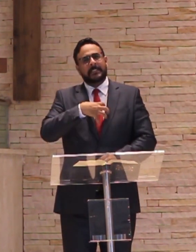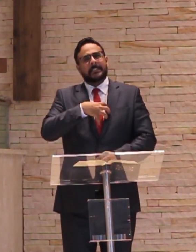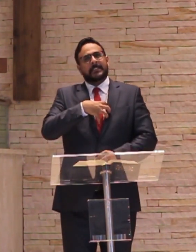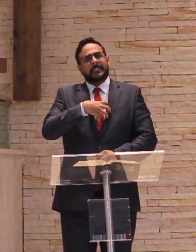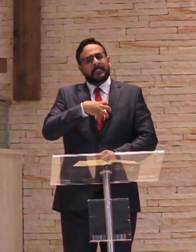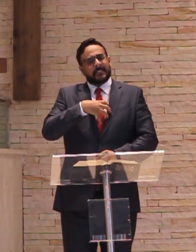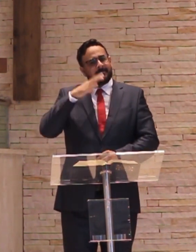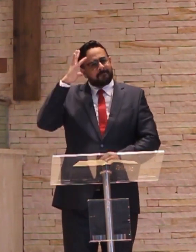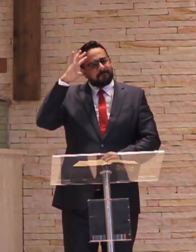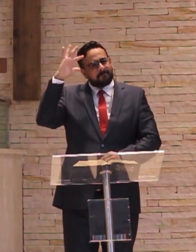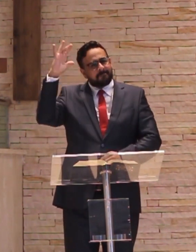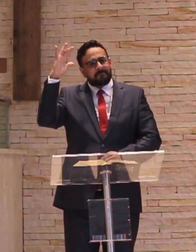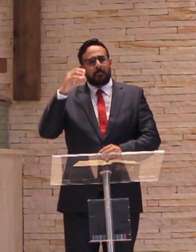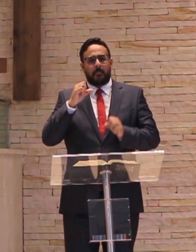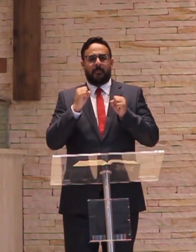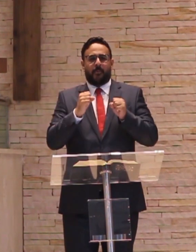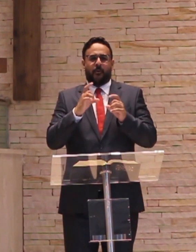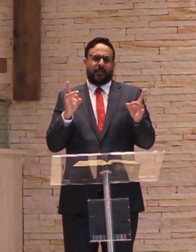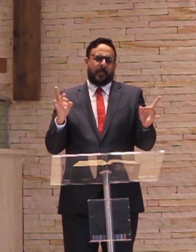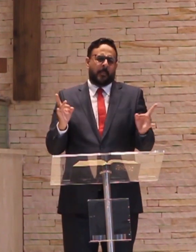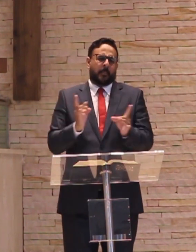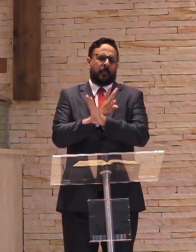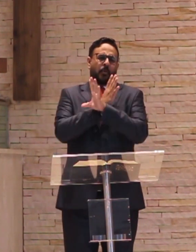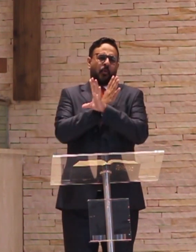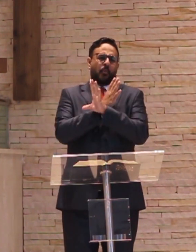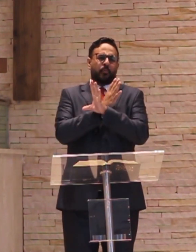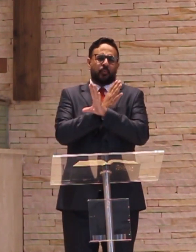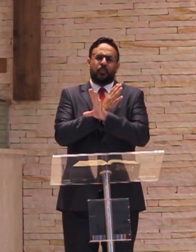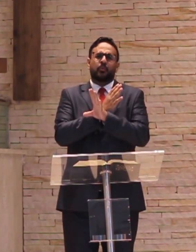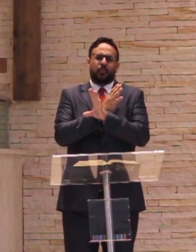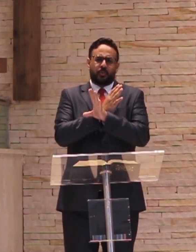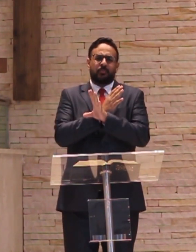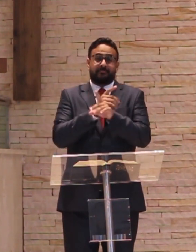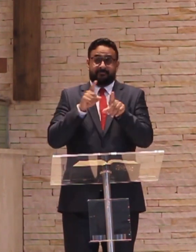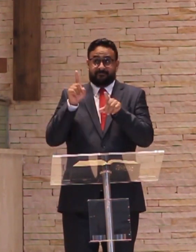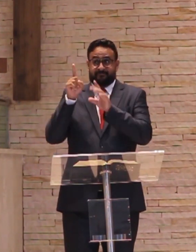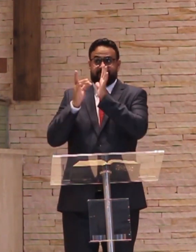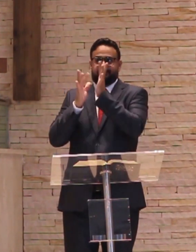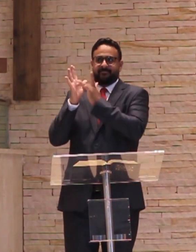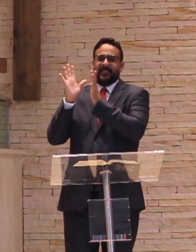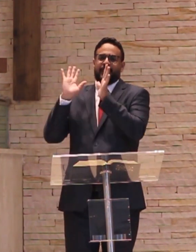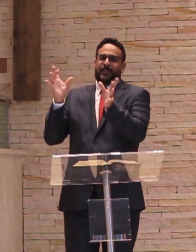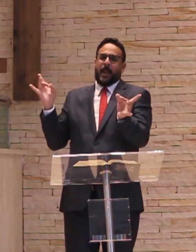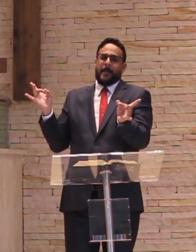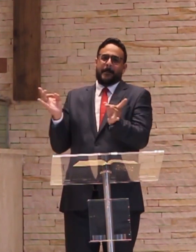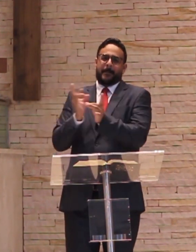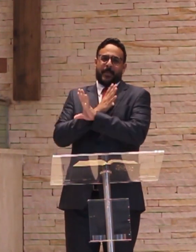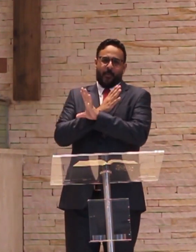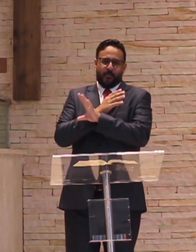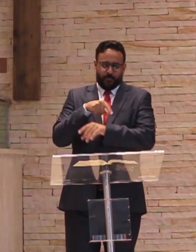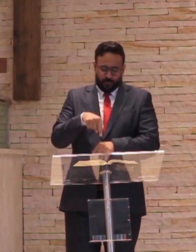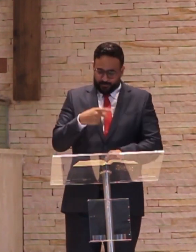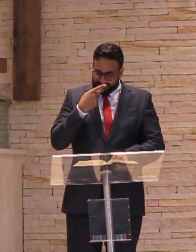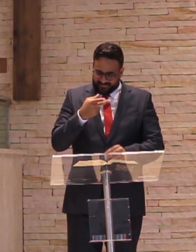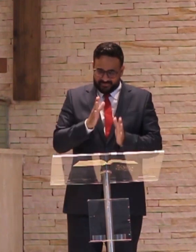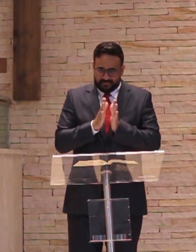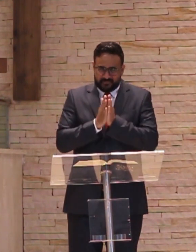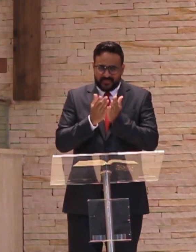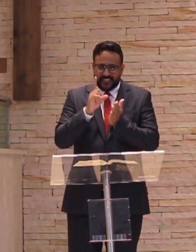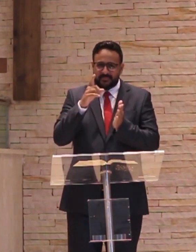momento, nessa noite, sobre como está a sua situação e que você esteja pronto para aceitar Jesus. Como vimos